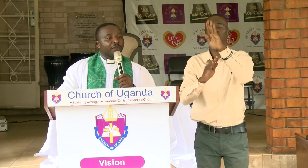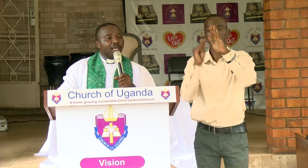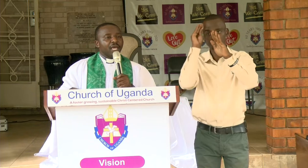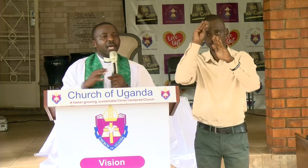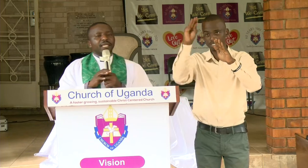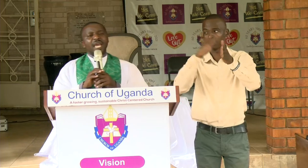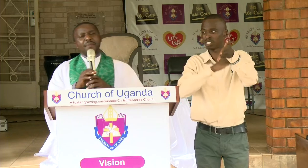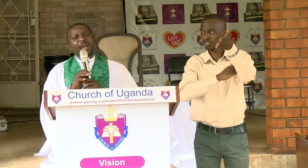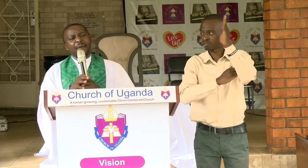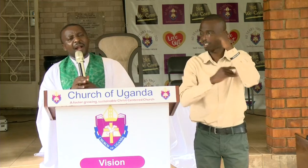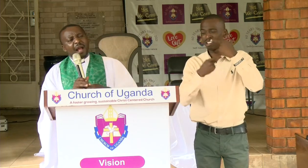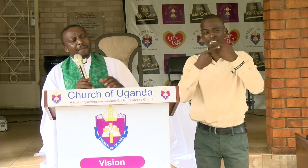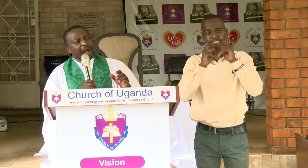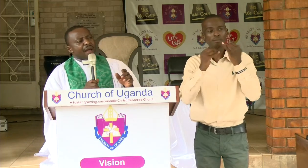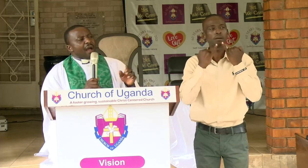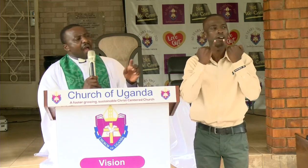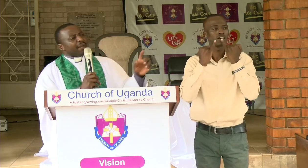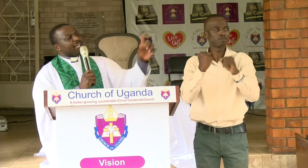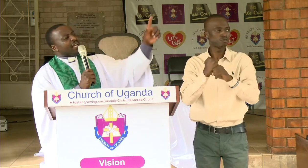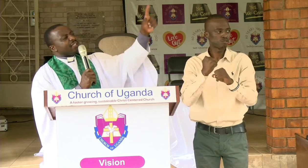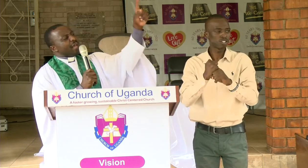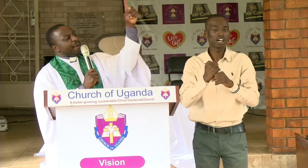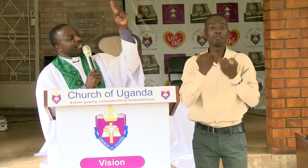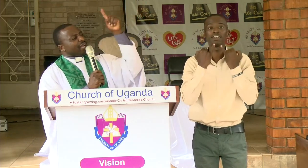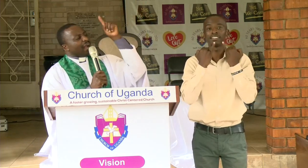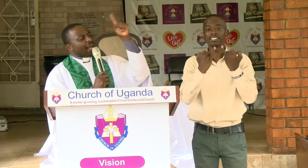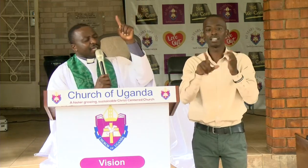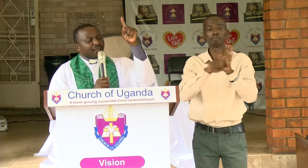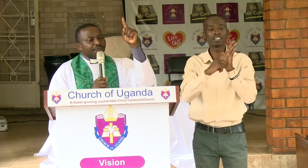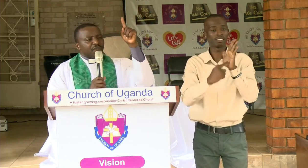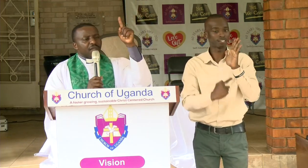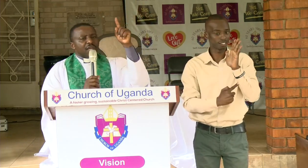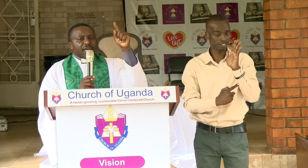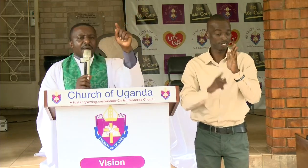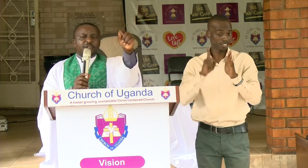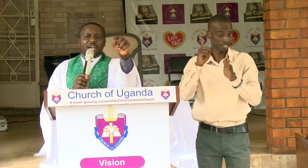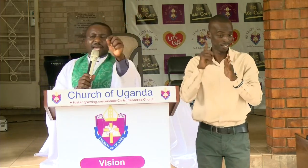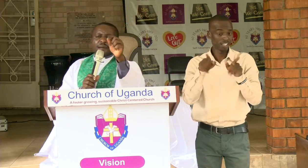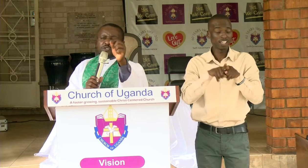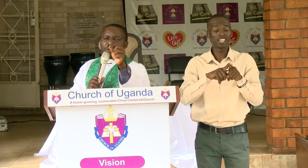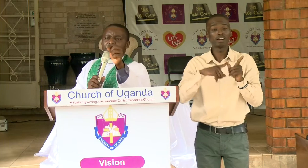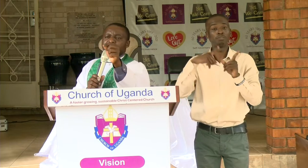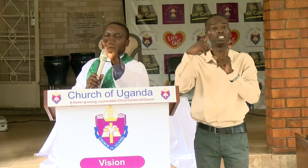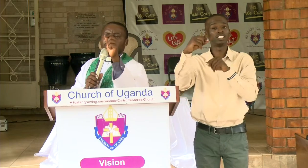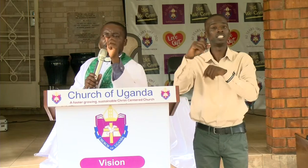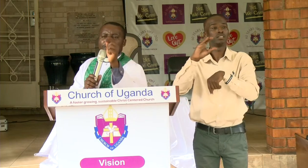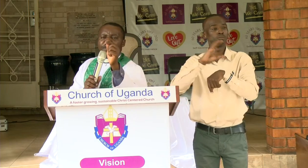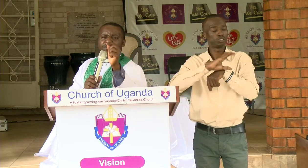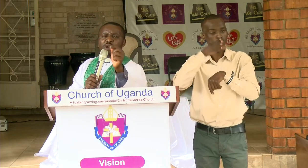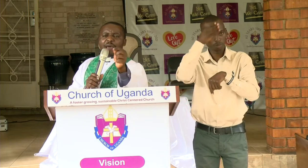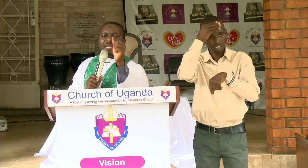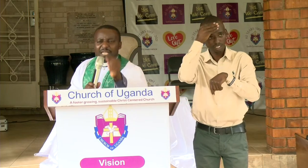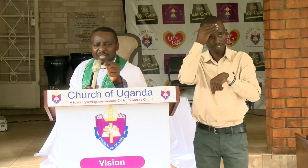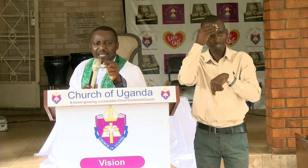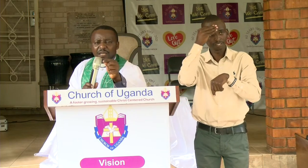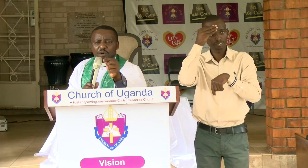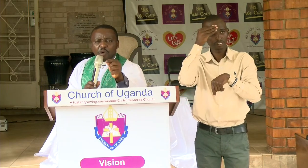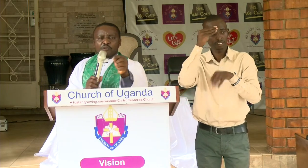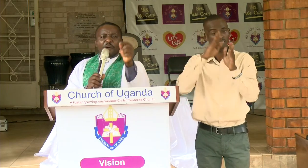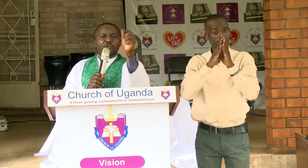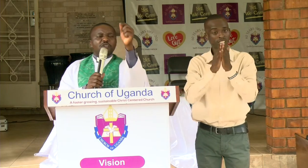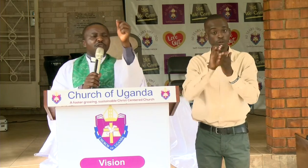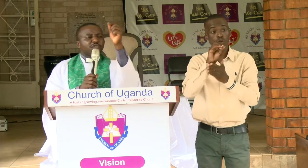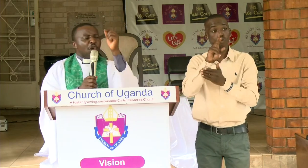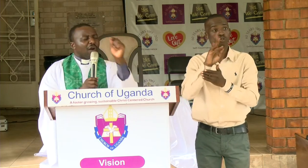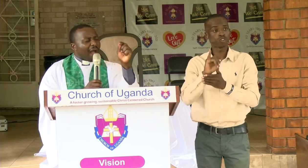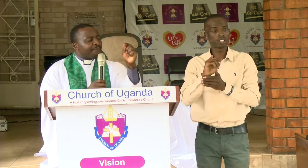Katonda n'ebyabagamba abategeeza amateeka gali. Era mujagenda musome mu kitabo ky'okuva essuula 2